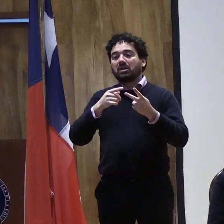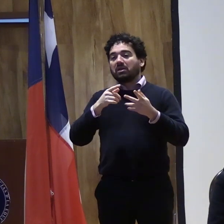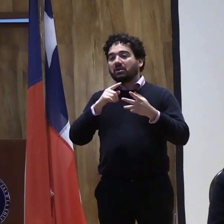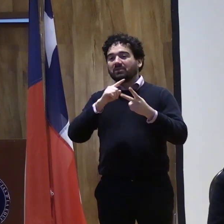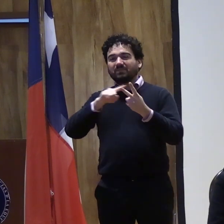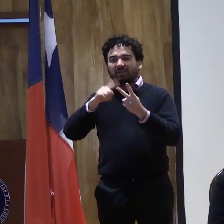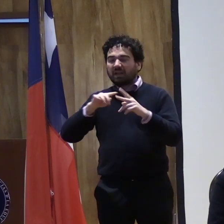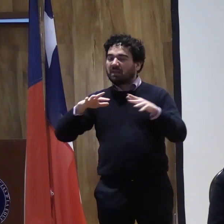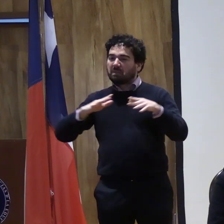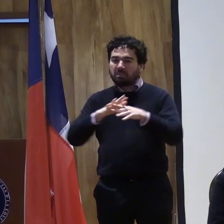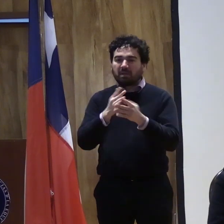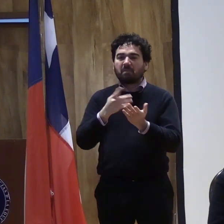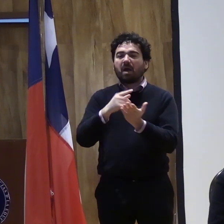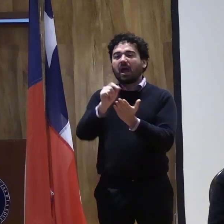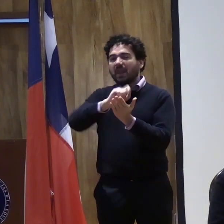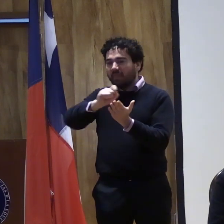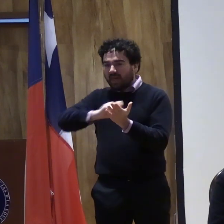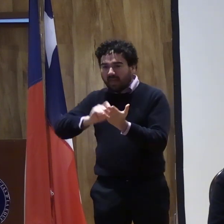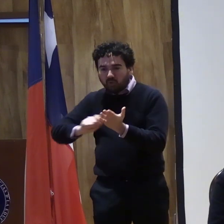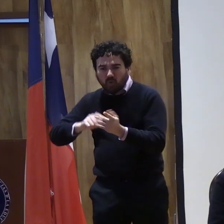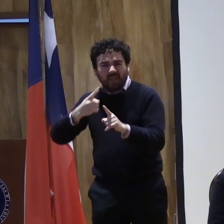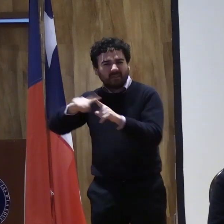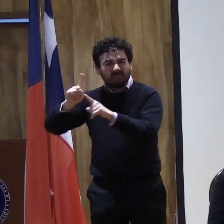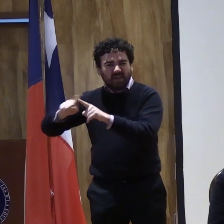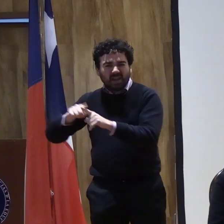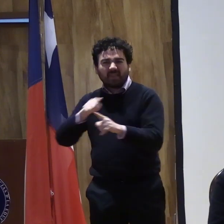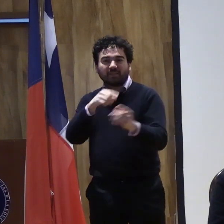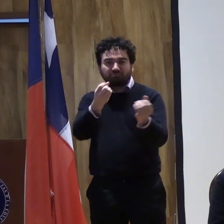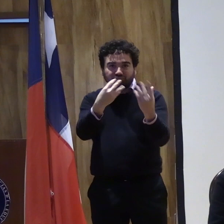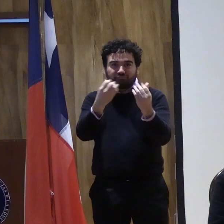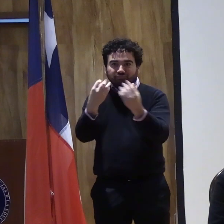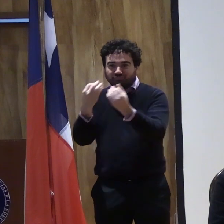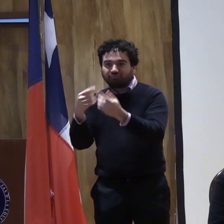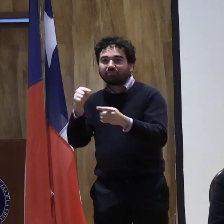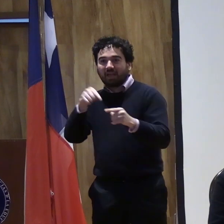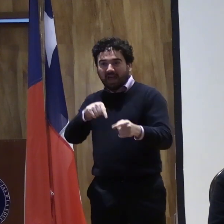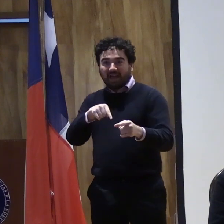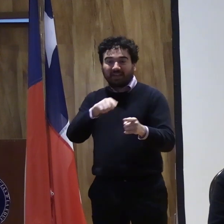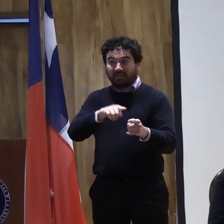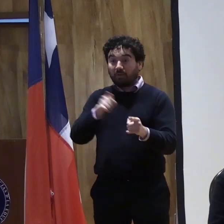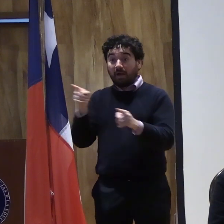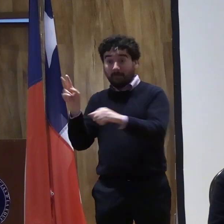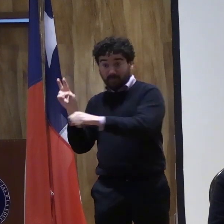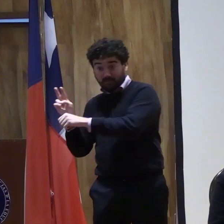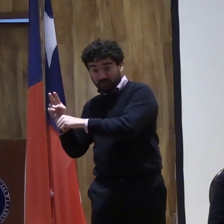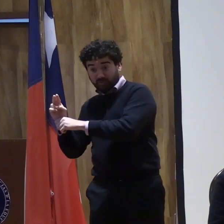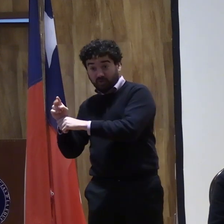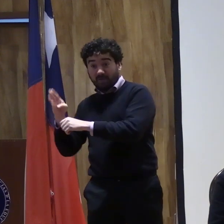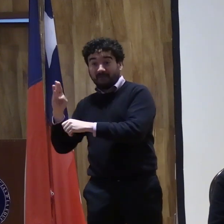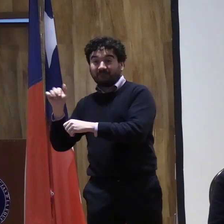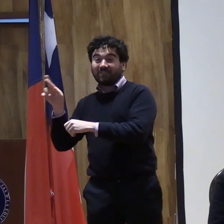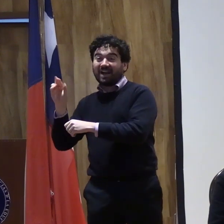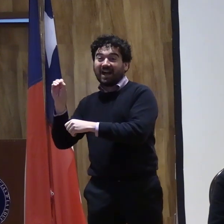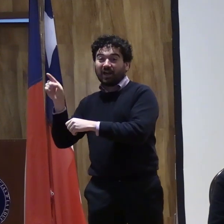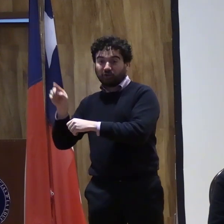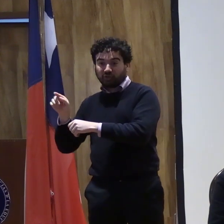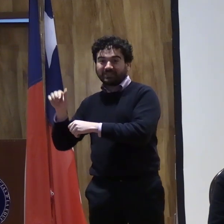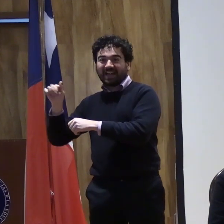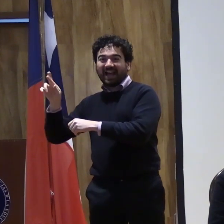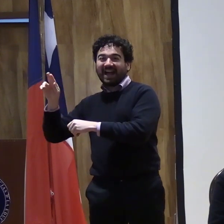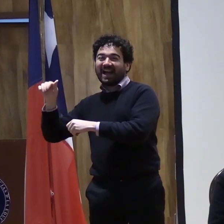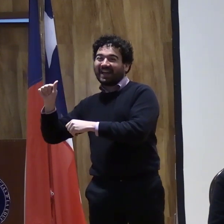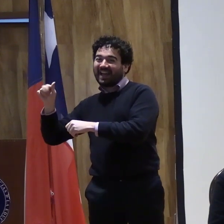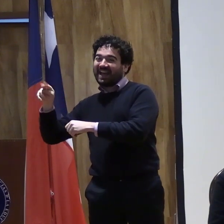Ferrecho de Literatura, etc. La gran mayoría de mis profesores eran profesores acá en el pedagógico y eran profesores